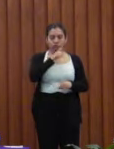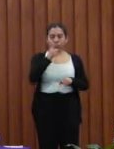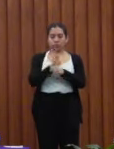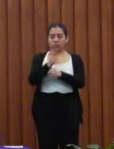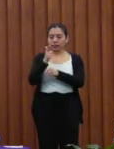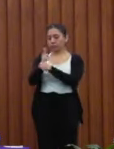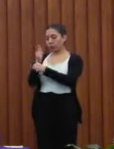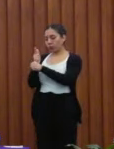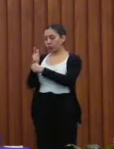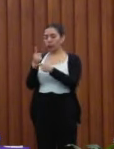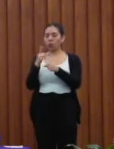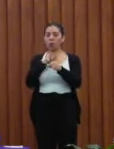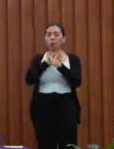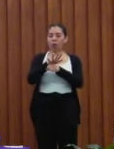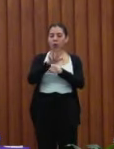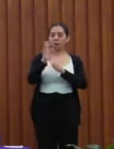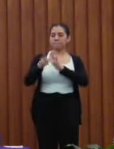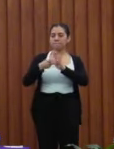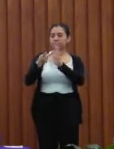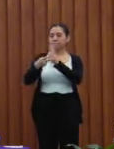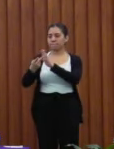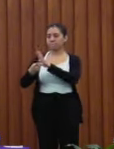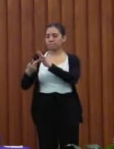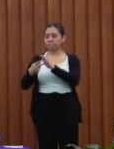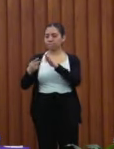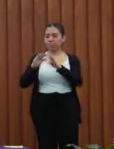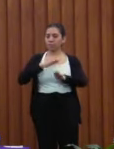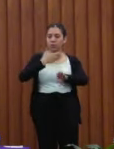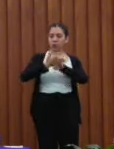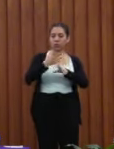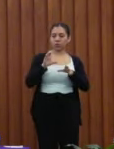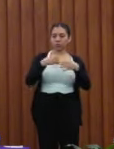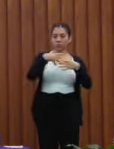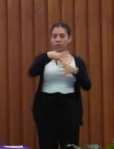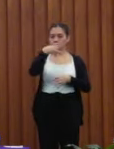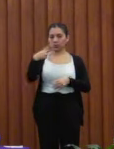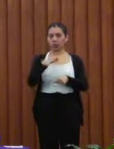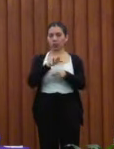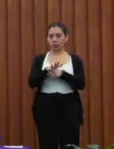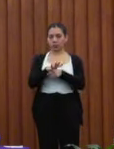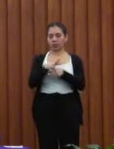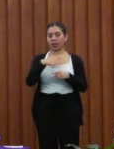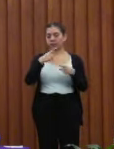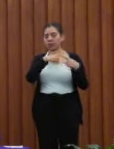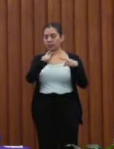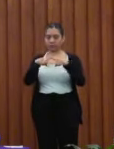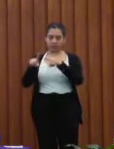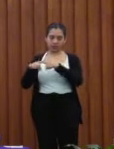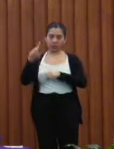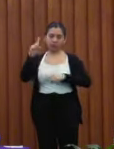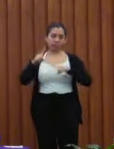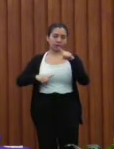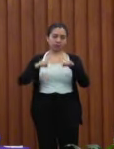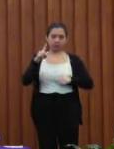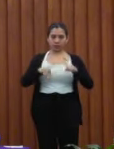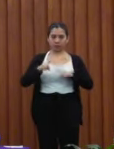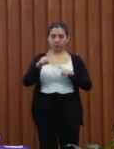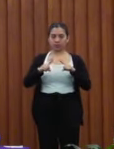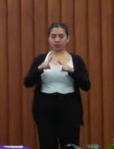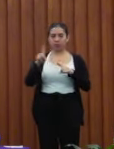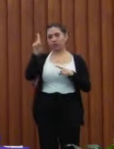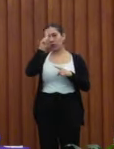de asesinatos contra personas LGBT siguen, son diferentes dependiendo de la orientación sexual o la identidad de